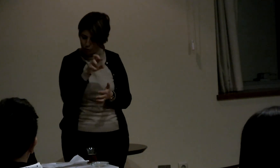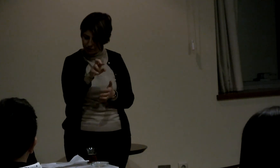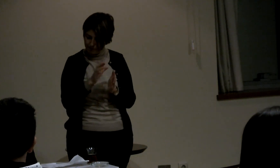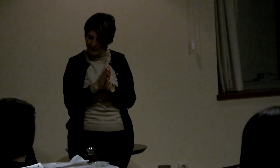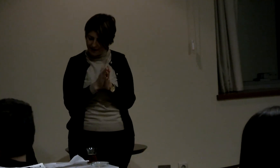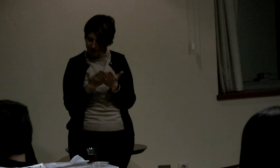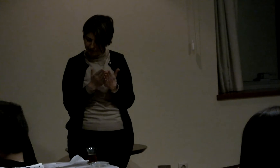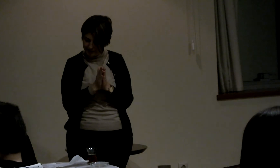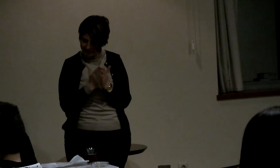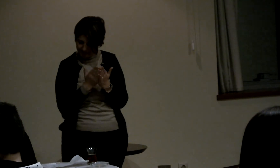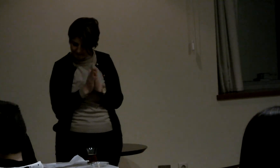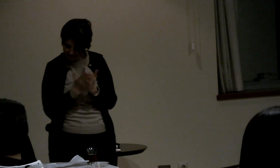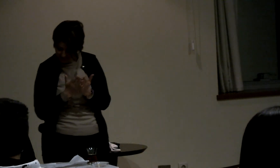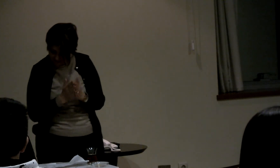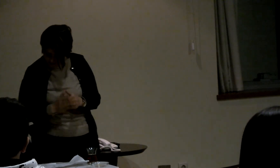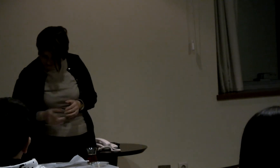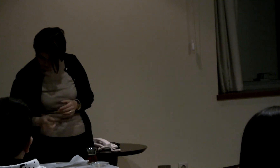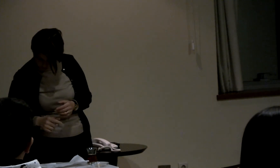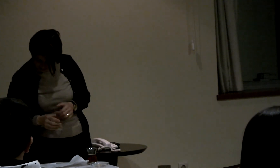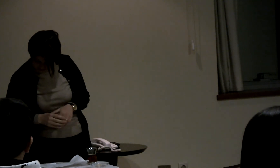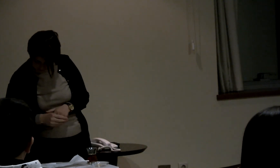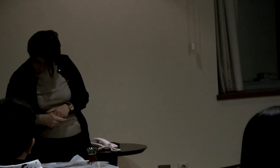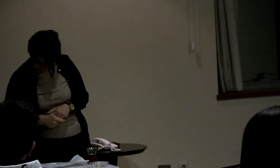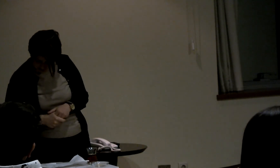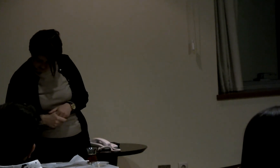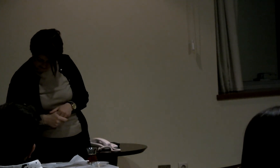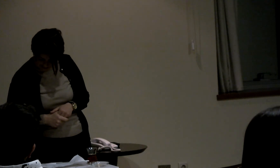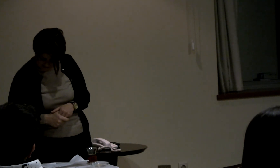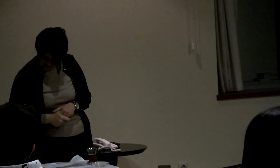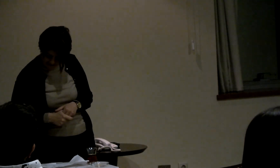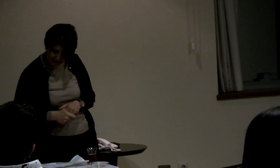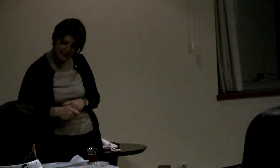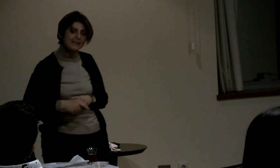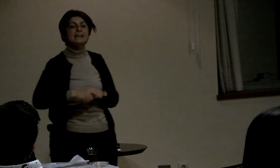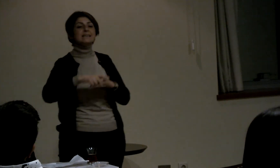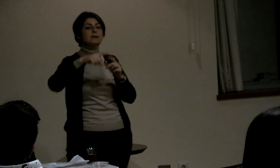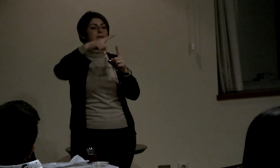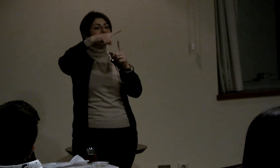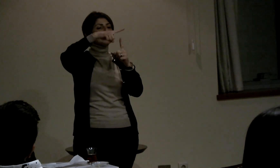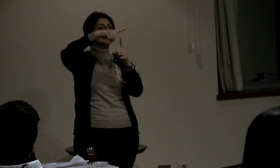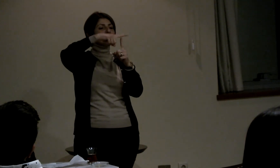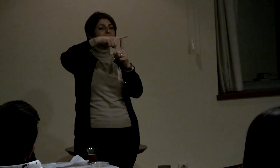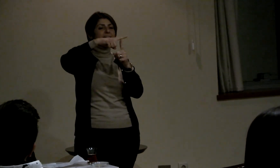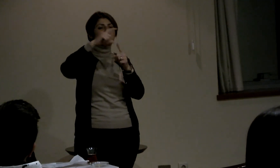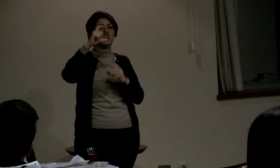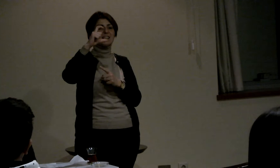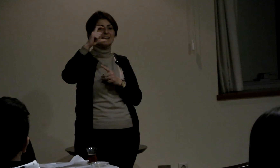Pasaportta P harfinde. En çok lazım olabilecekleri yazdık. Kimlik TC dedik.